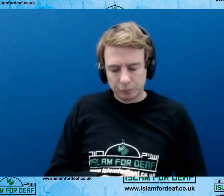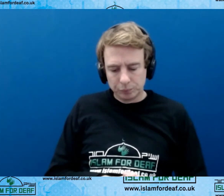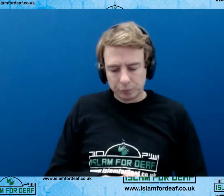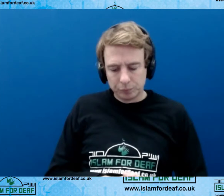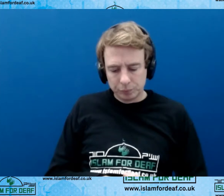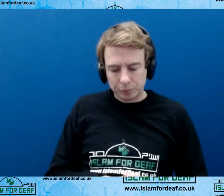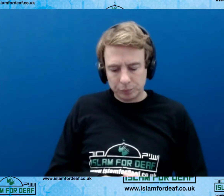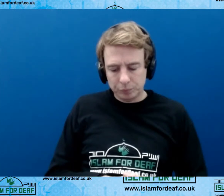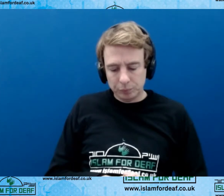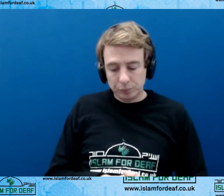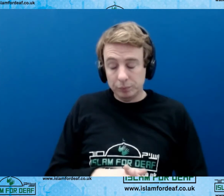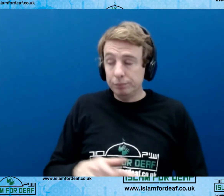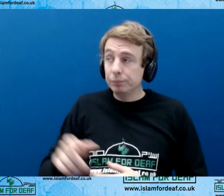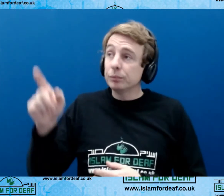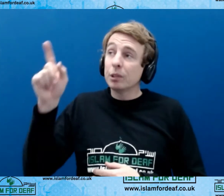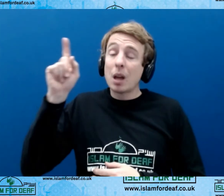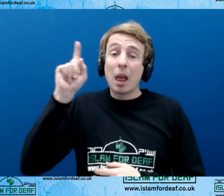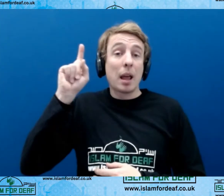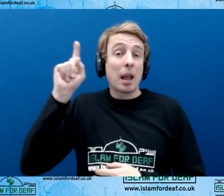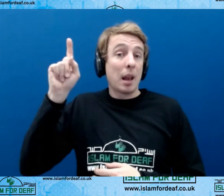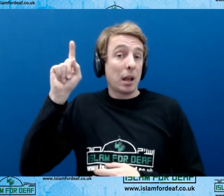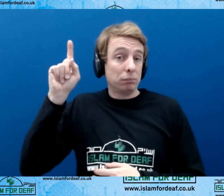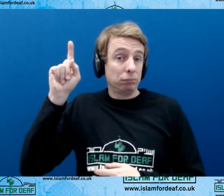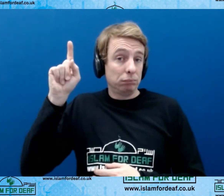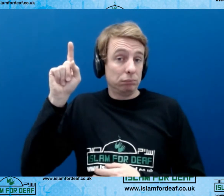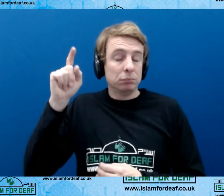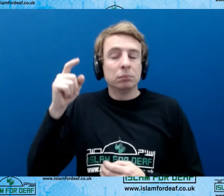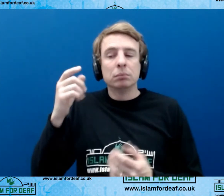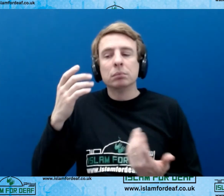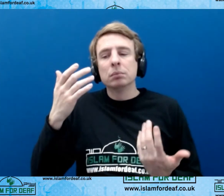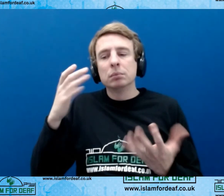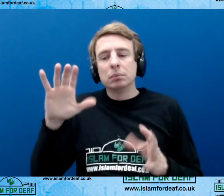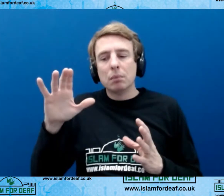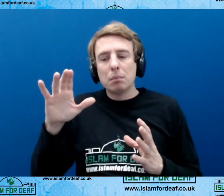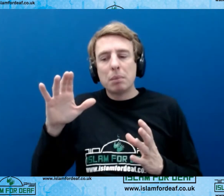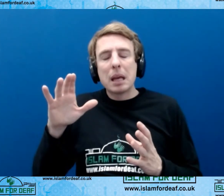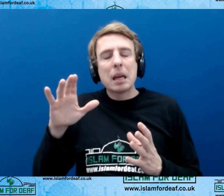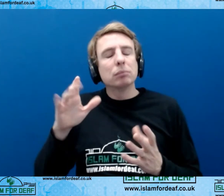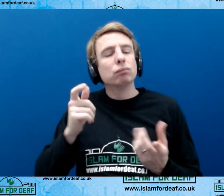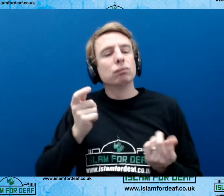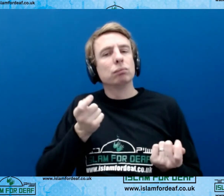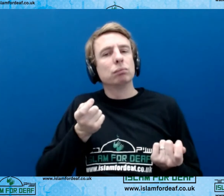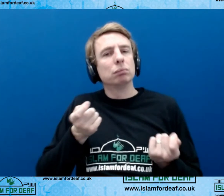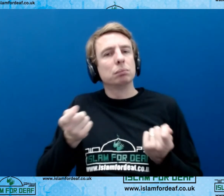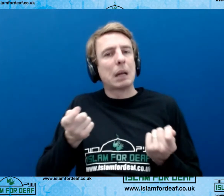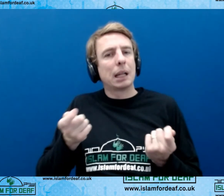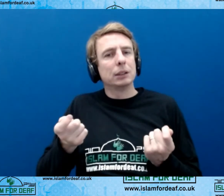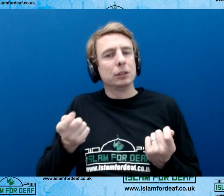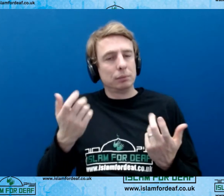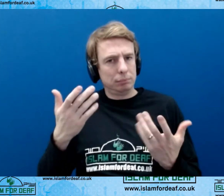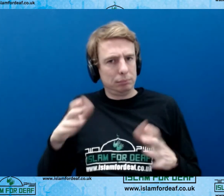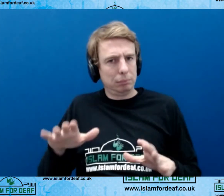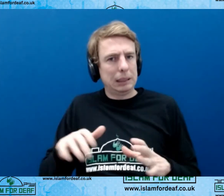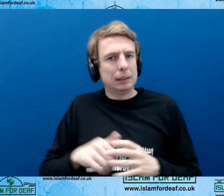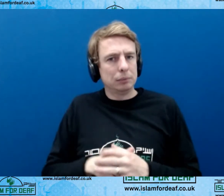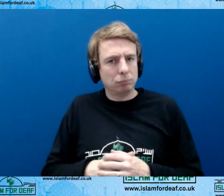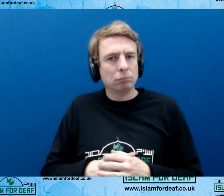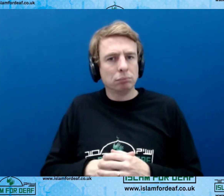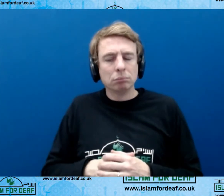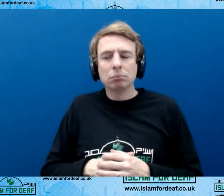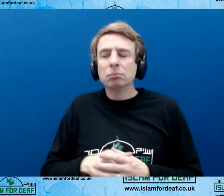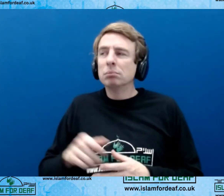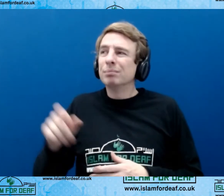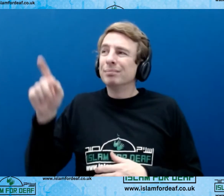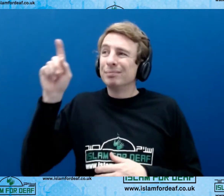High, he dealt with him in a manner that was befitting that he should be dealt with. And he said, rather, woe is unto you,